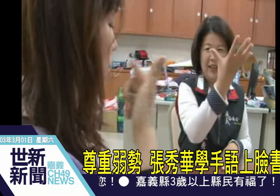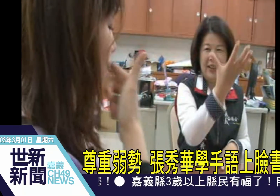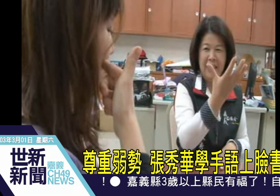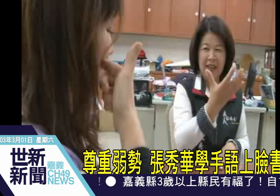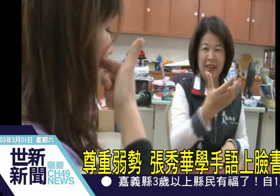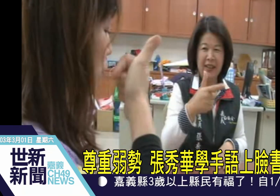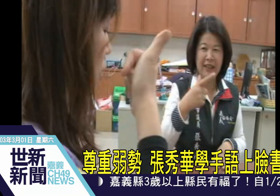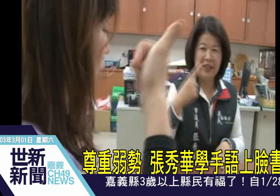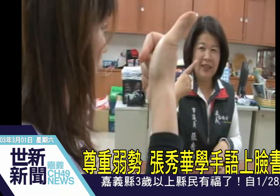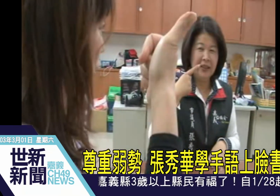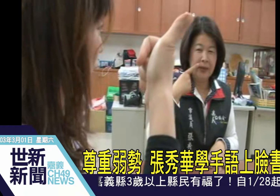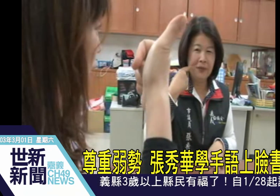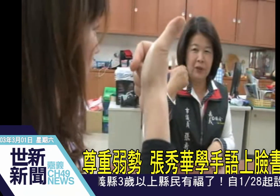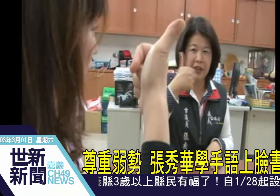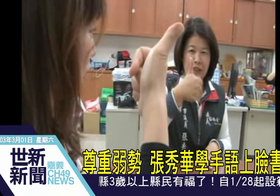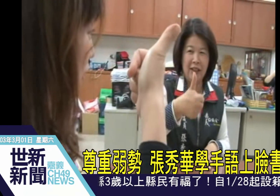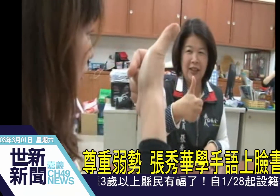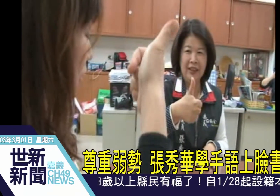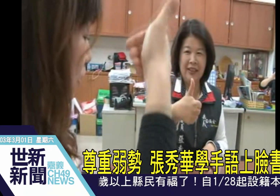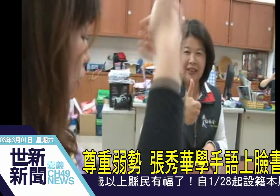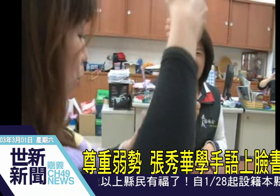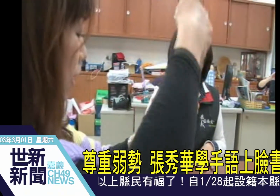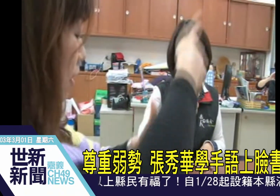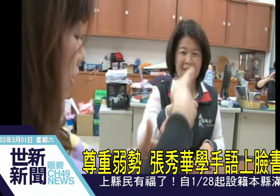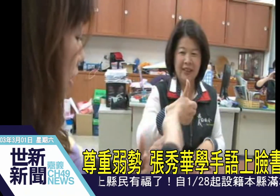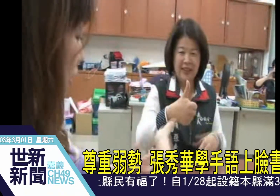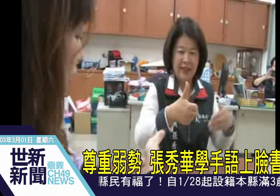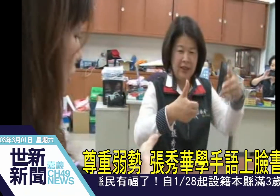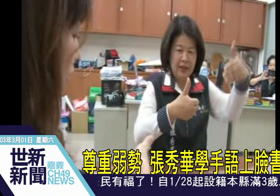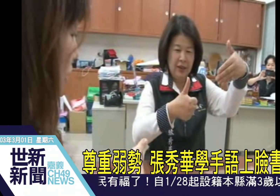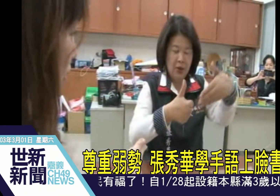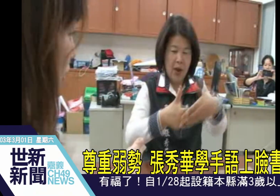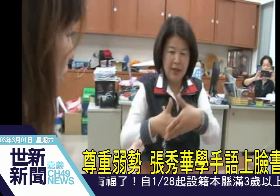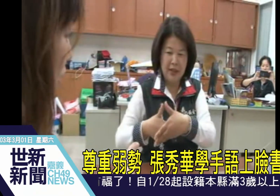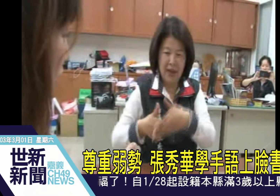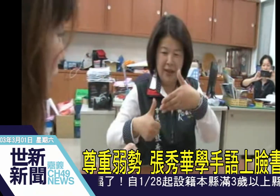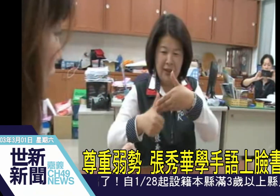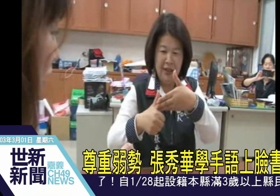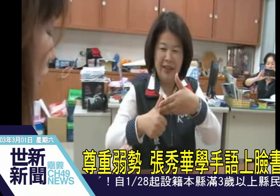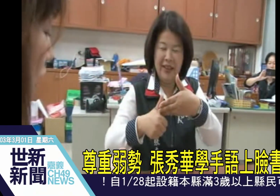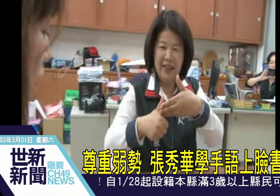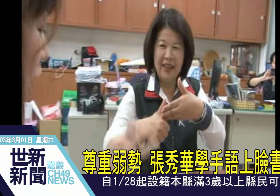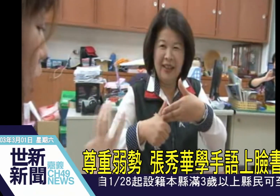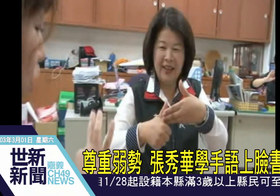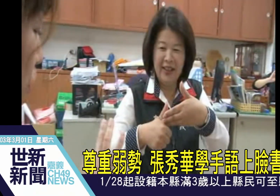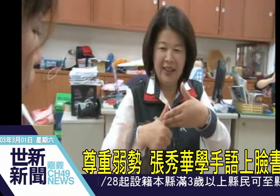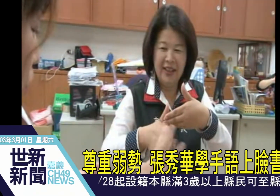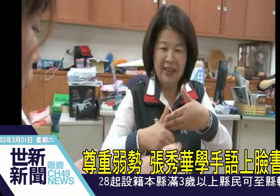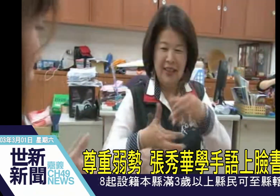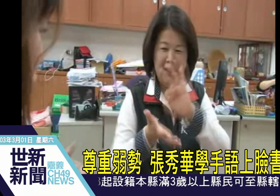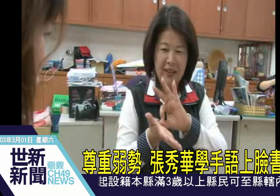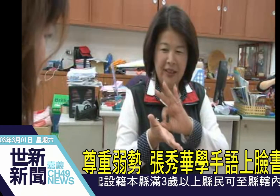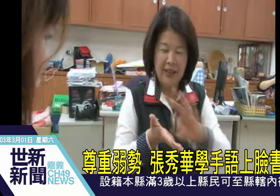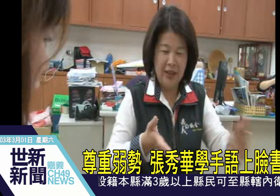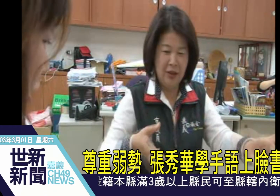念。正伫咧参加国民党嘉义市长党内初选的张秀华，是特别请来资深的手语老师指导学